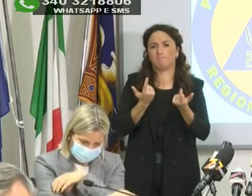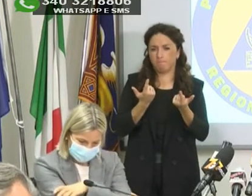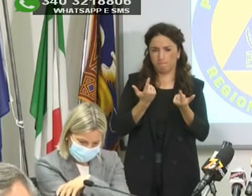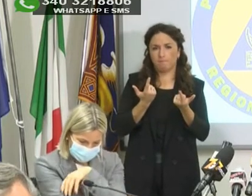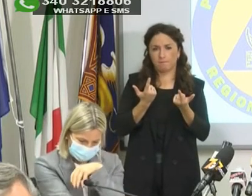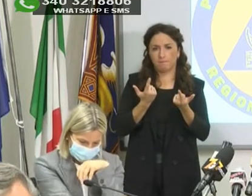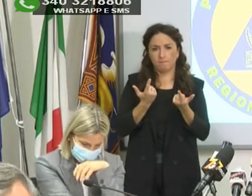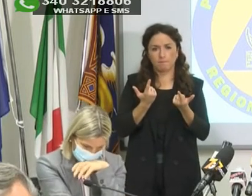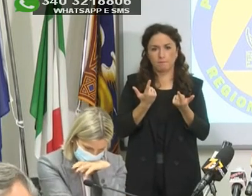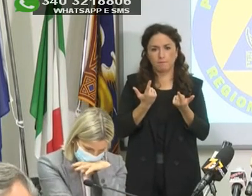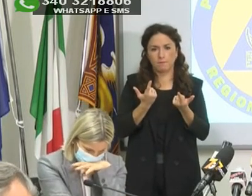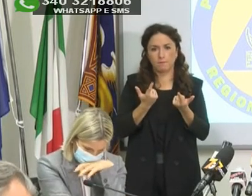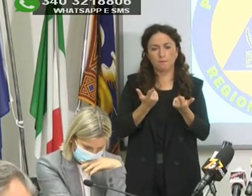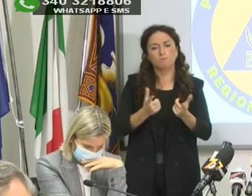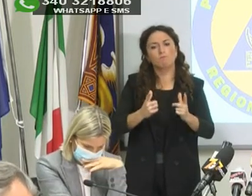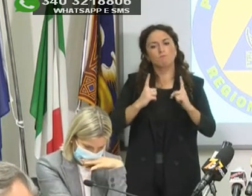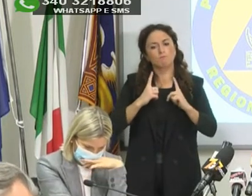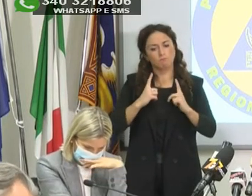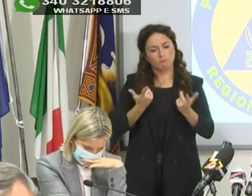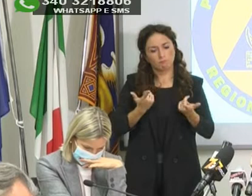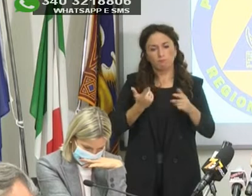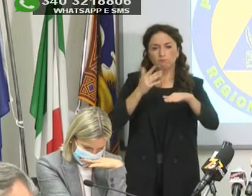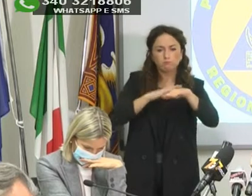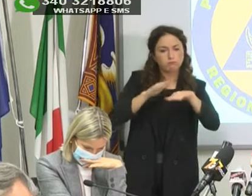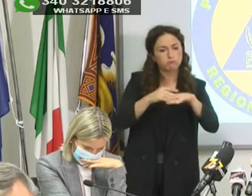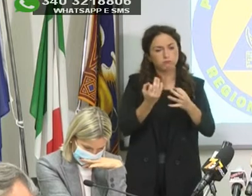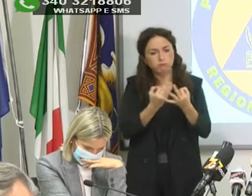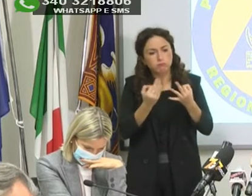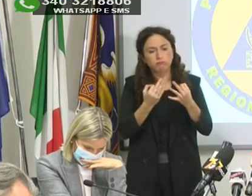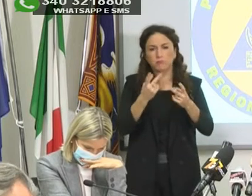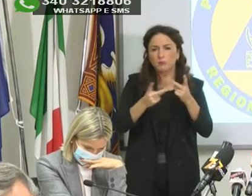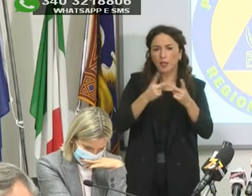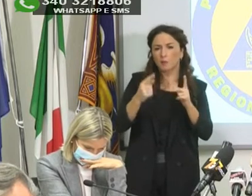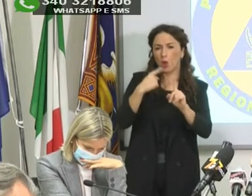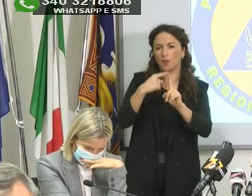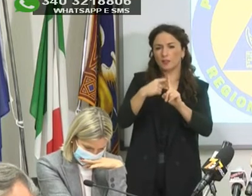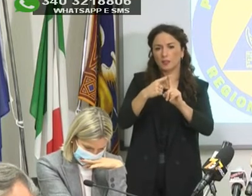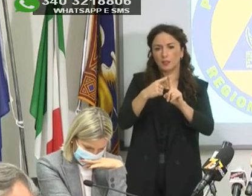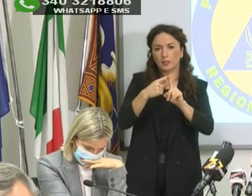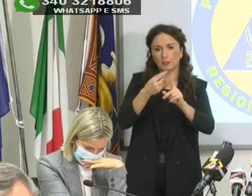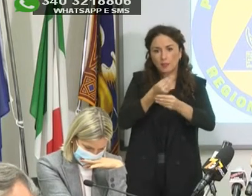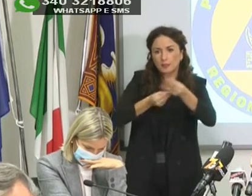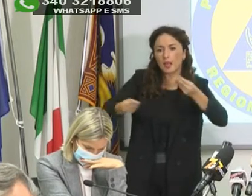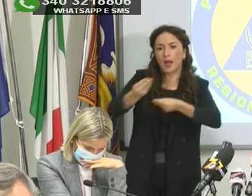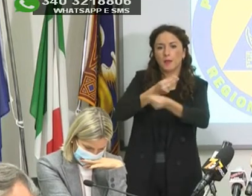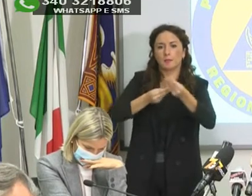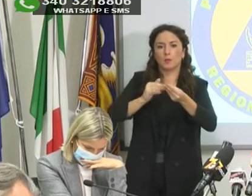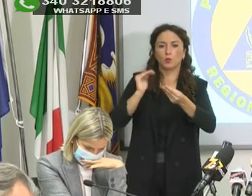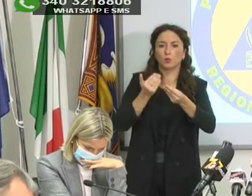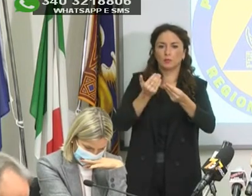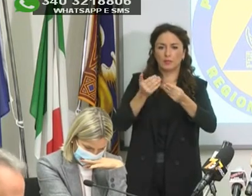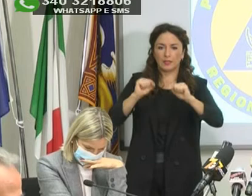soprattutto si vanno a mutuare magari spesso buone pratiche che qualcuno fa o ha provato e rendiamo collettive in tutta la sanità del